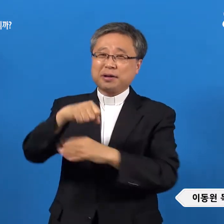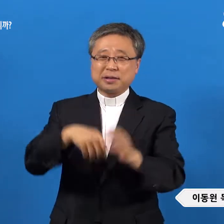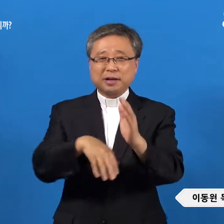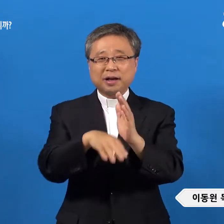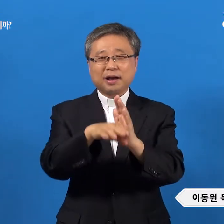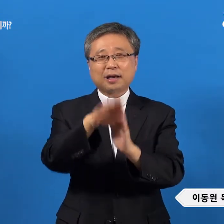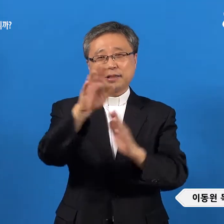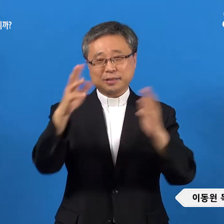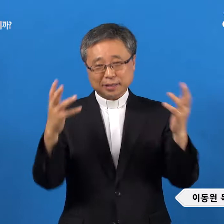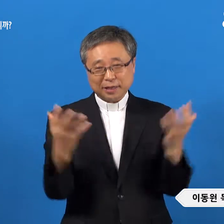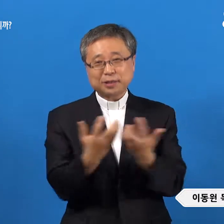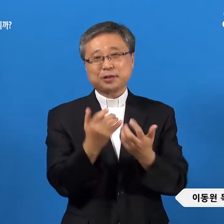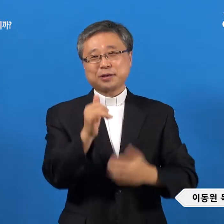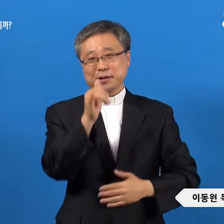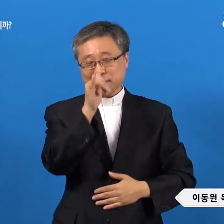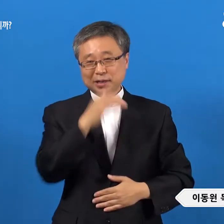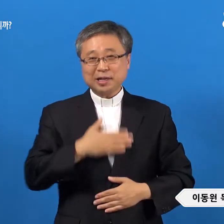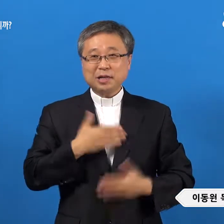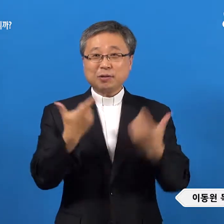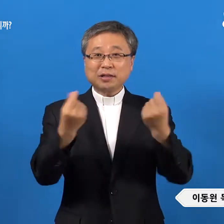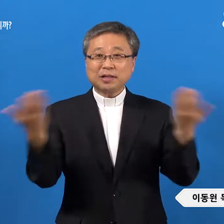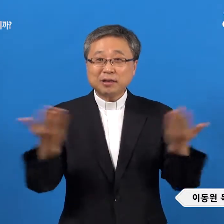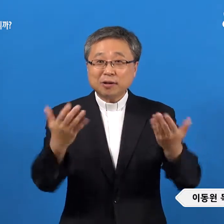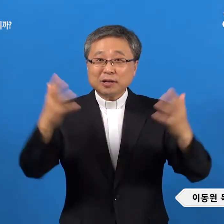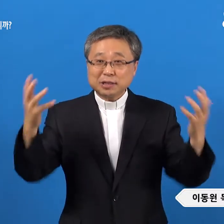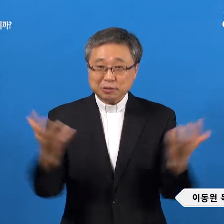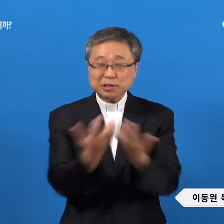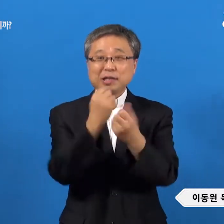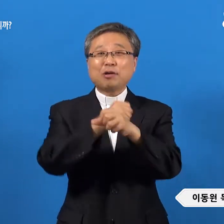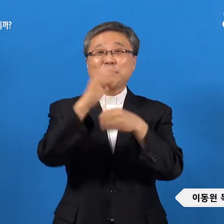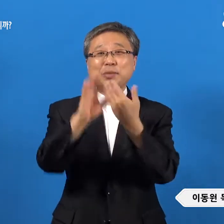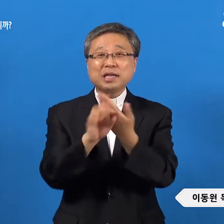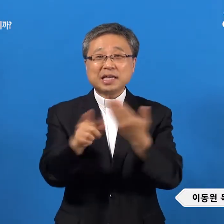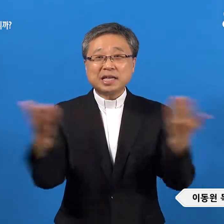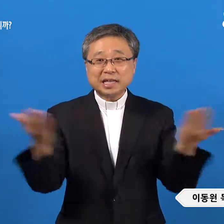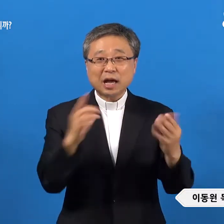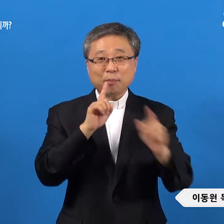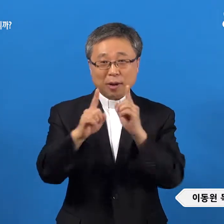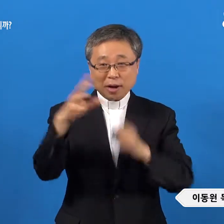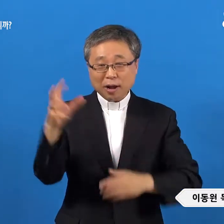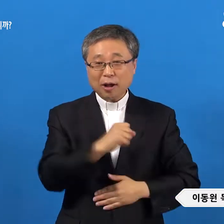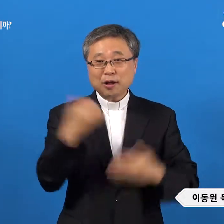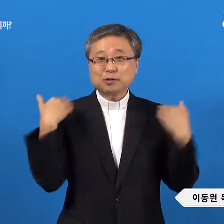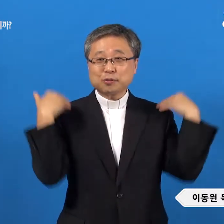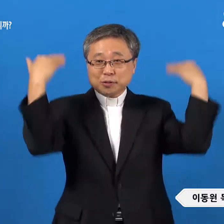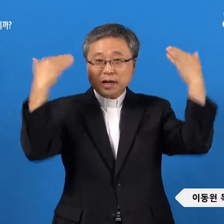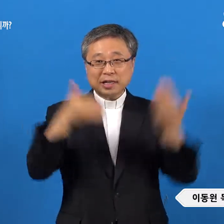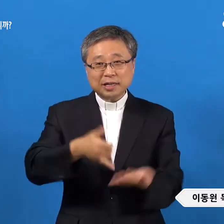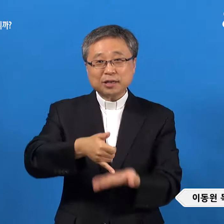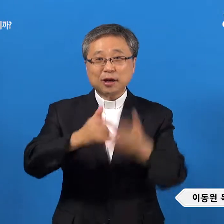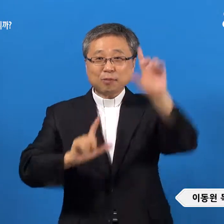것. 이런 것으로 우리가 채워진다면 이것이야말로 성숙한 인격의 모습이